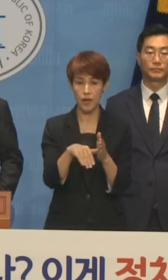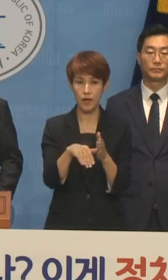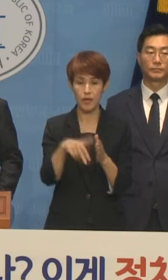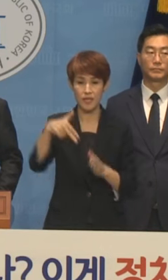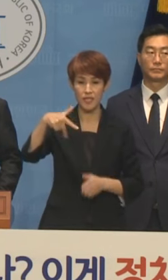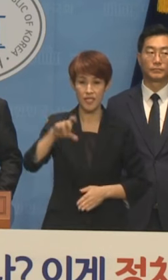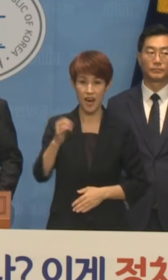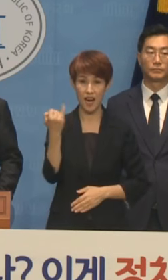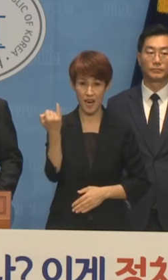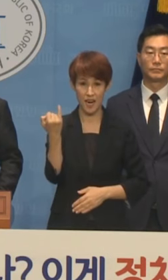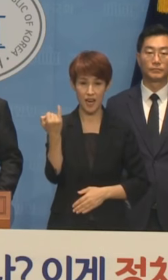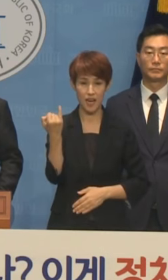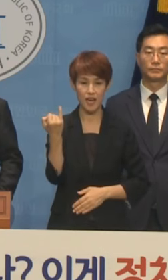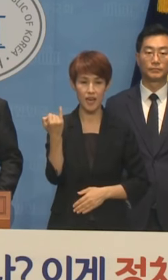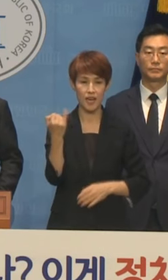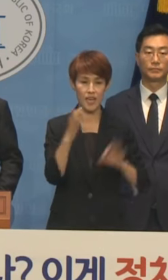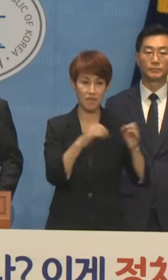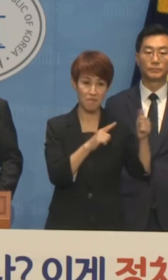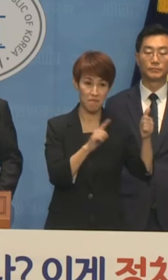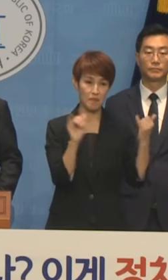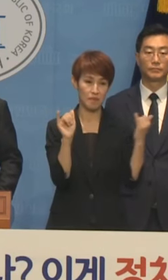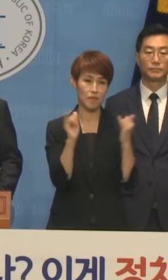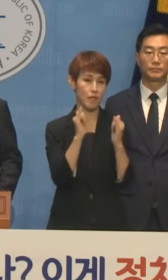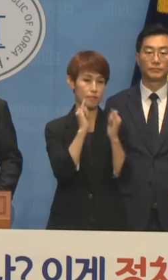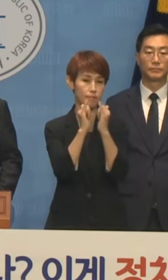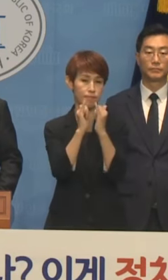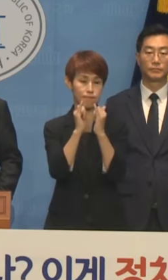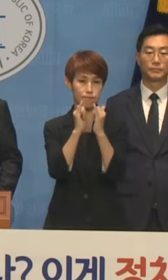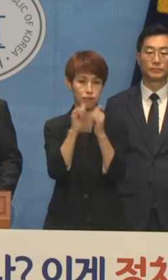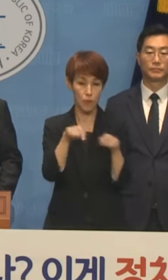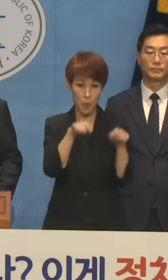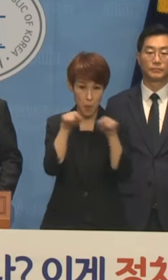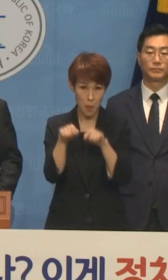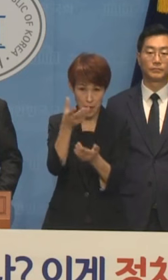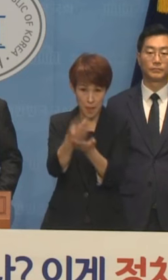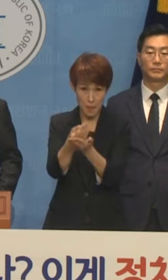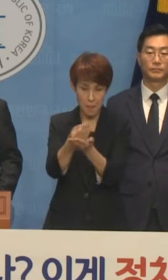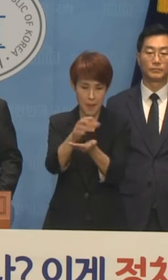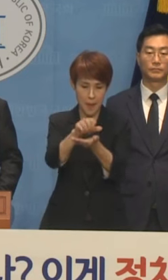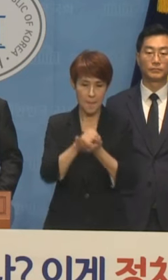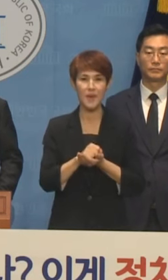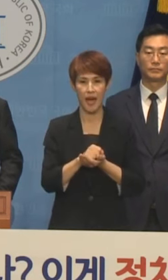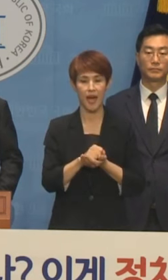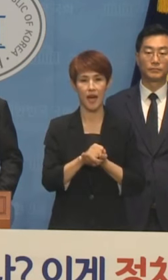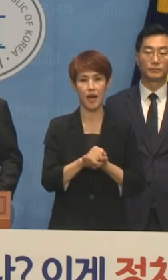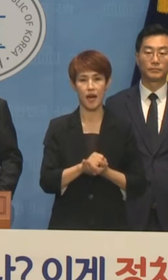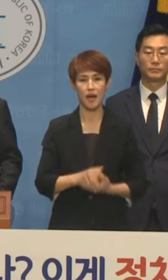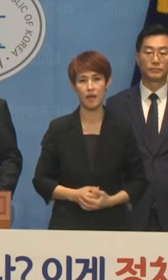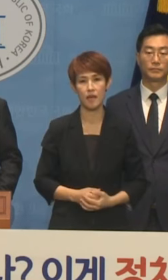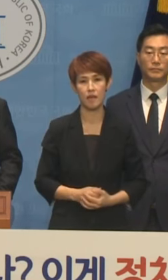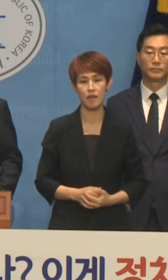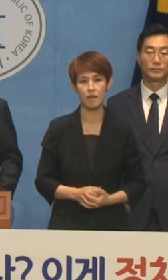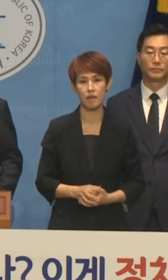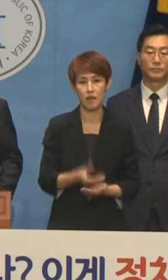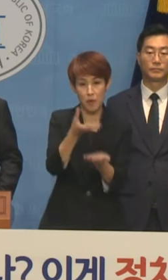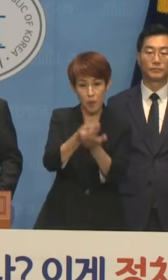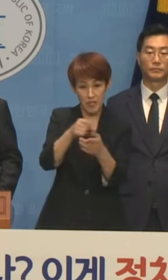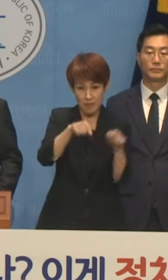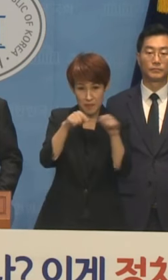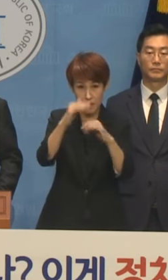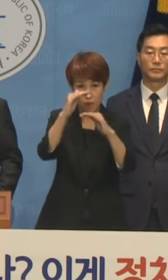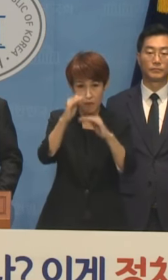이제 통화를 나눴던 그 지인들의 통화 녹취 파일을 저희가 확보를 했습니다. 통화 녹취 파일은